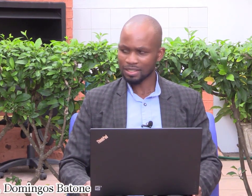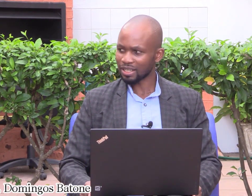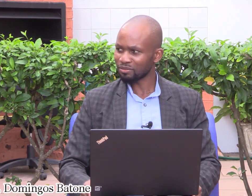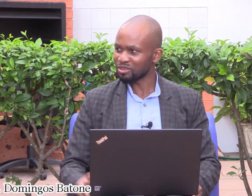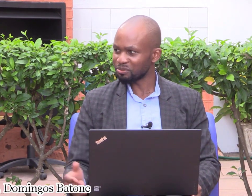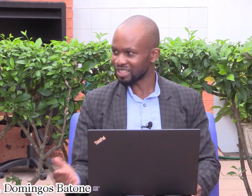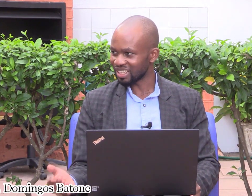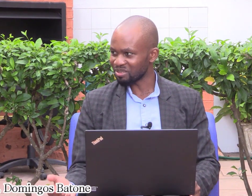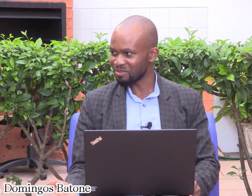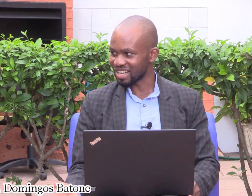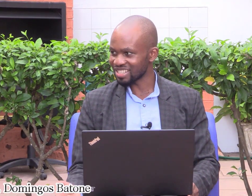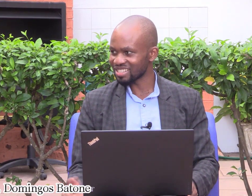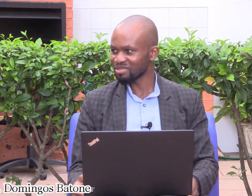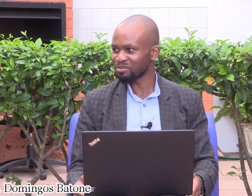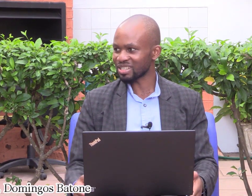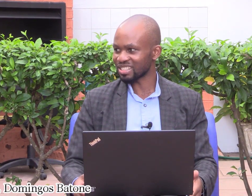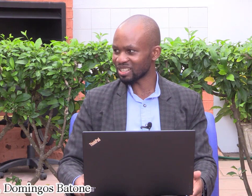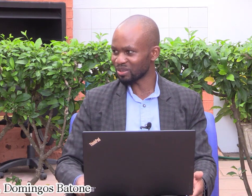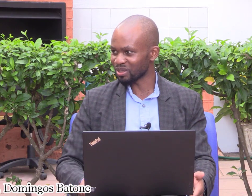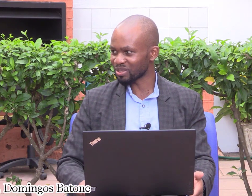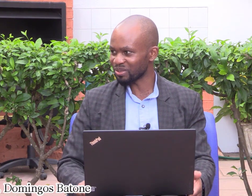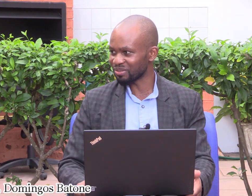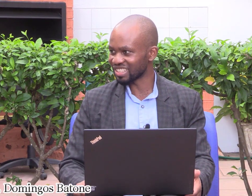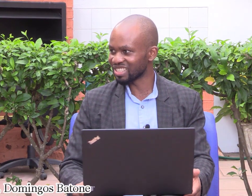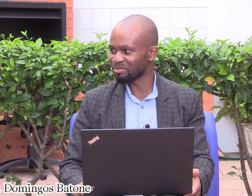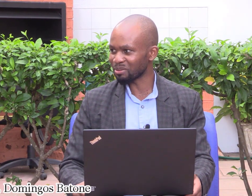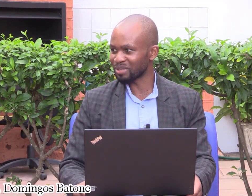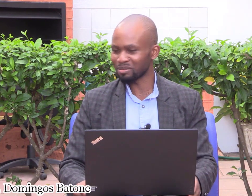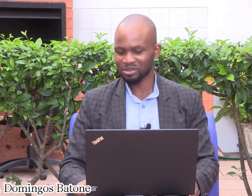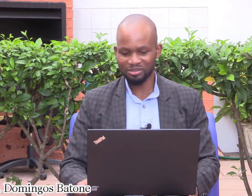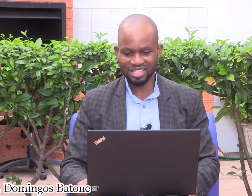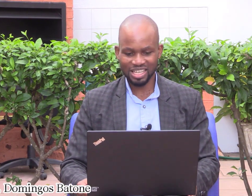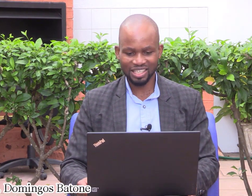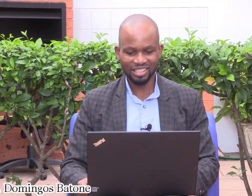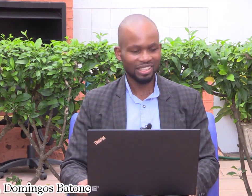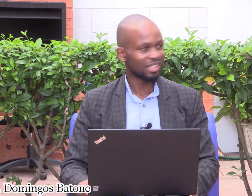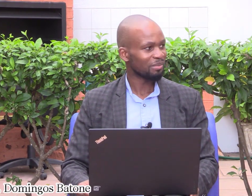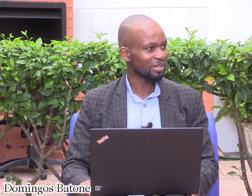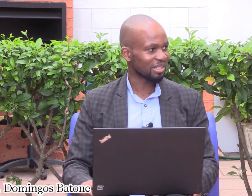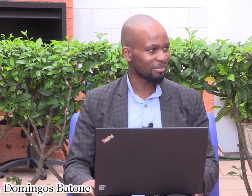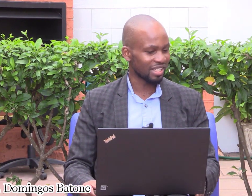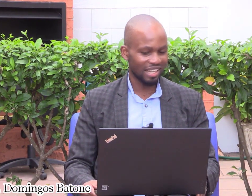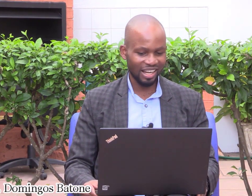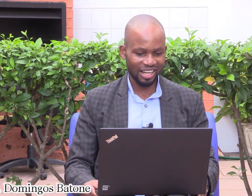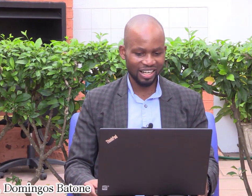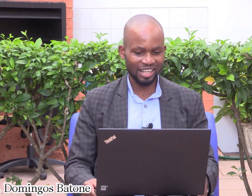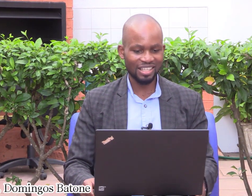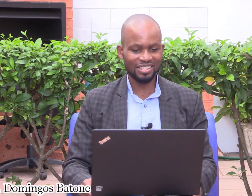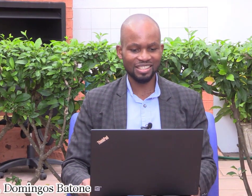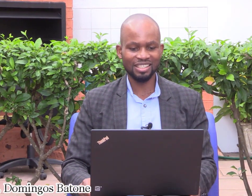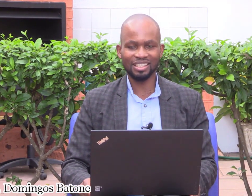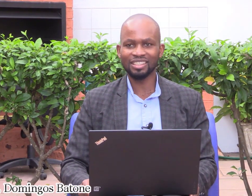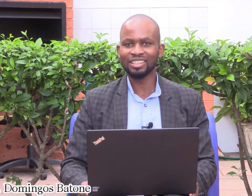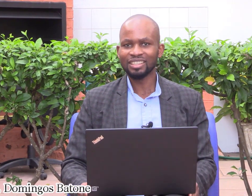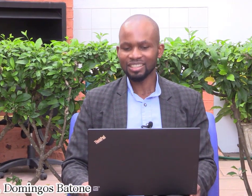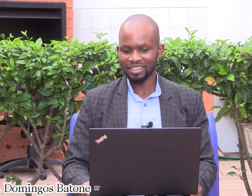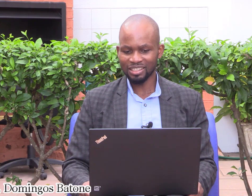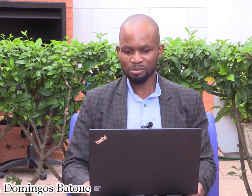Agradecer a Felizmina Banze por aceitar o nosso convite para podermos conversar, mas também a Carla Xerinda. E